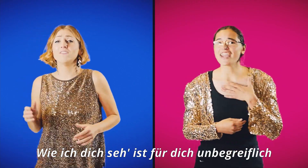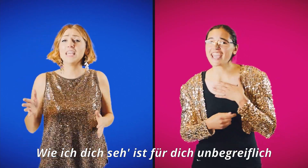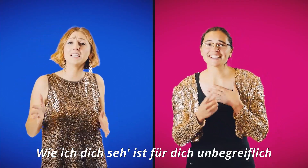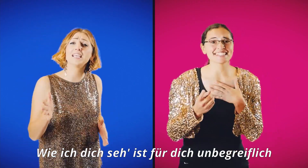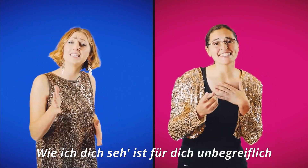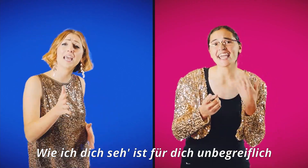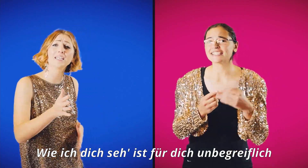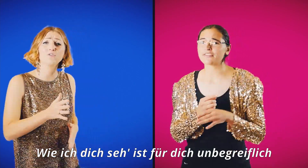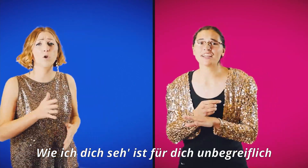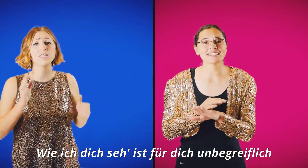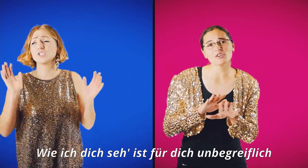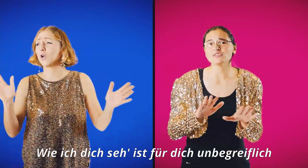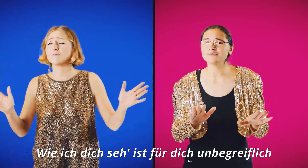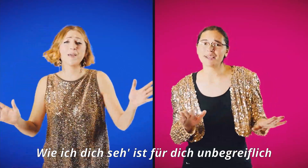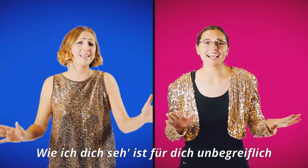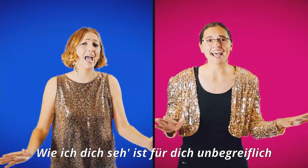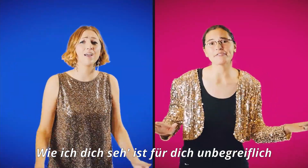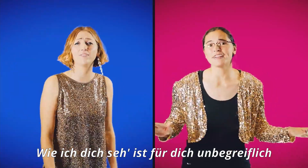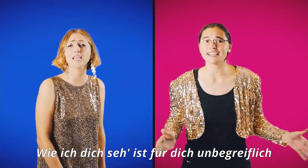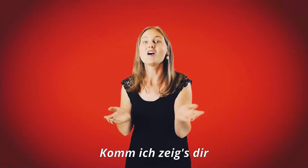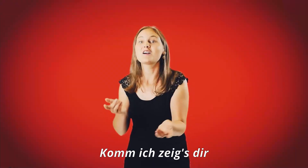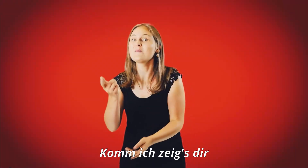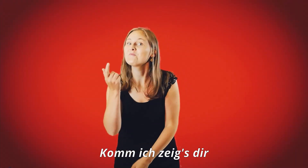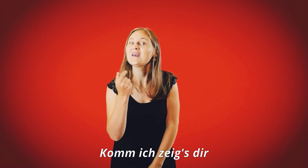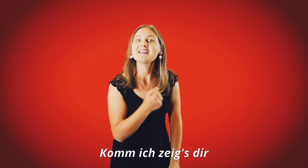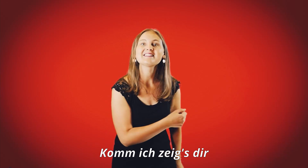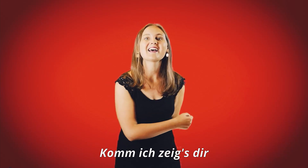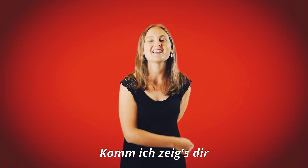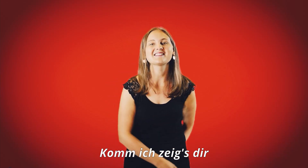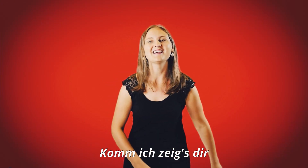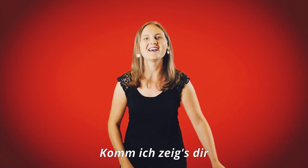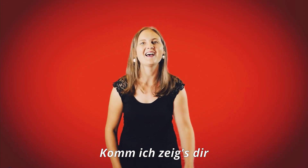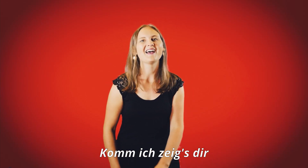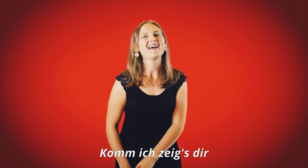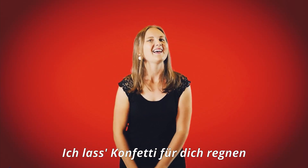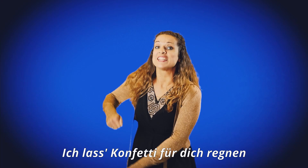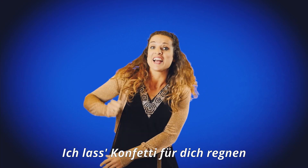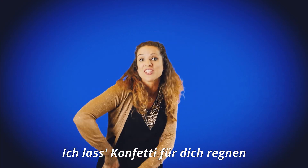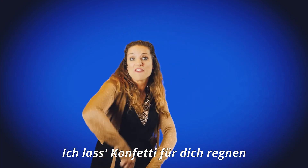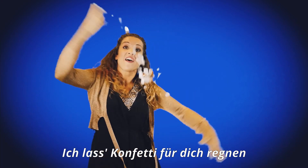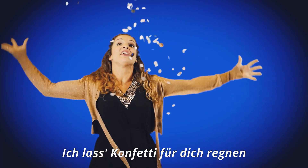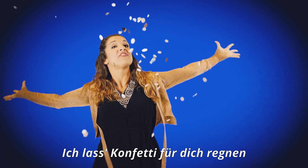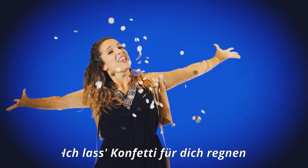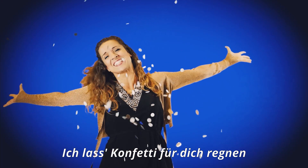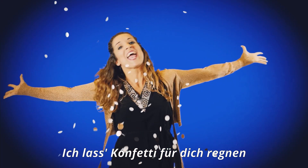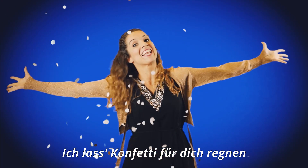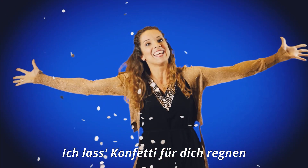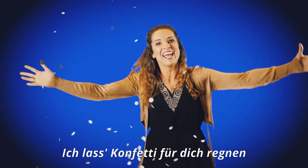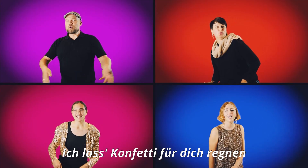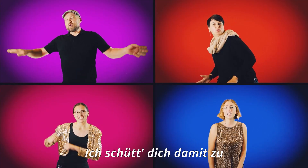Wie ich dich sehe, ist für dich unbegreiflich. Komm, ich zeig's dir. Ich lass Konfetti für dich regnen. Ich